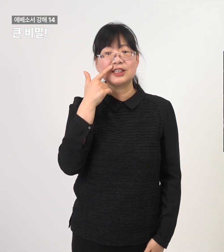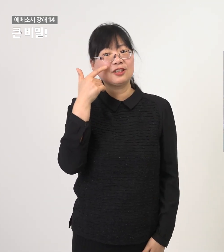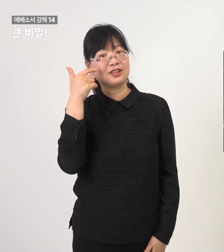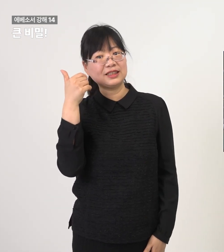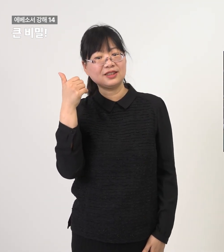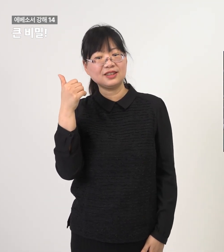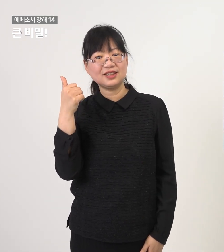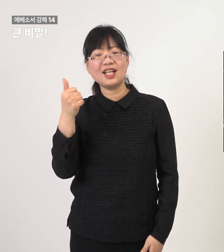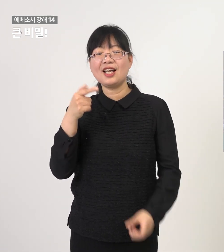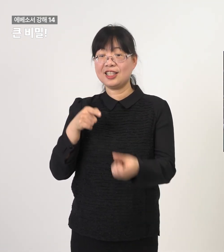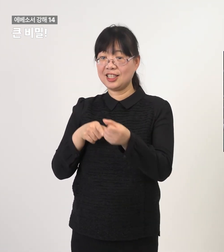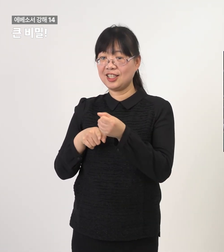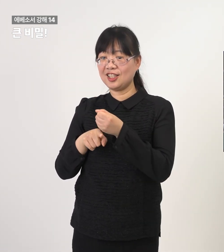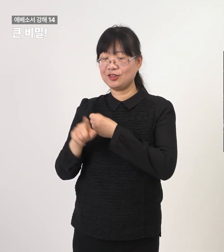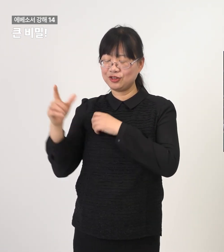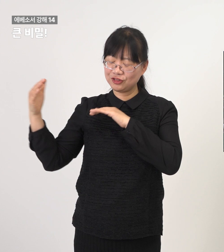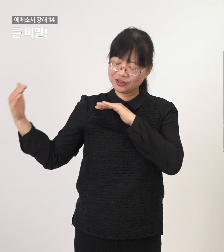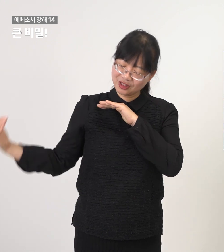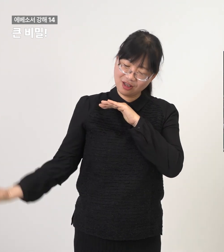아버지 뜻